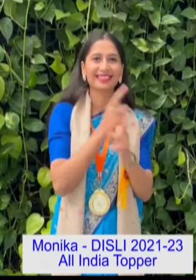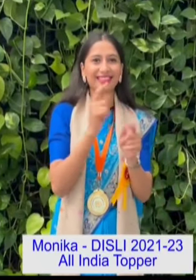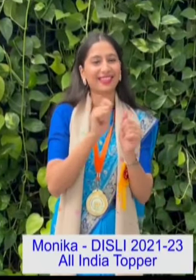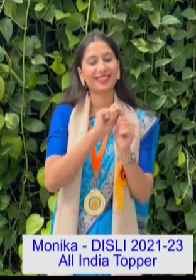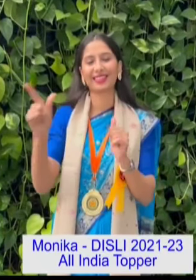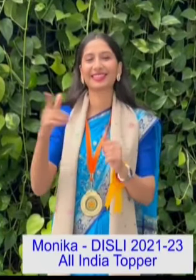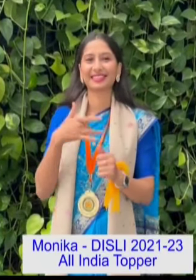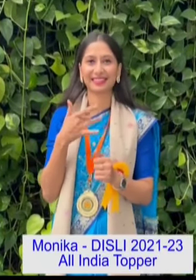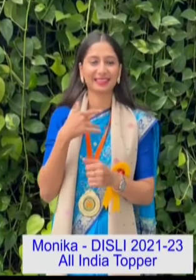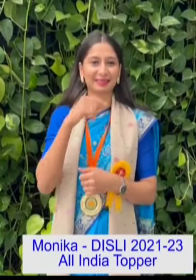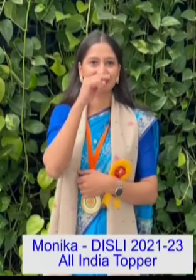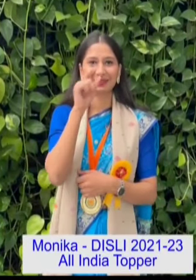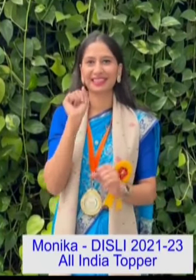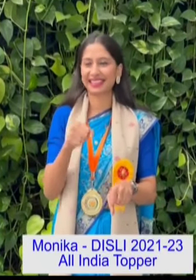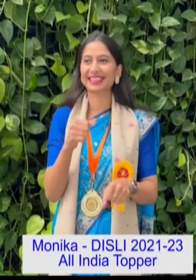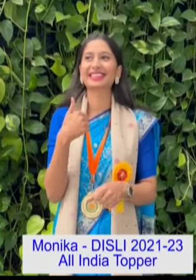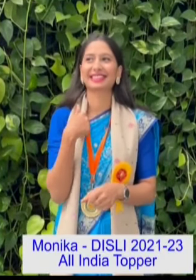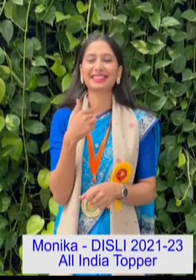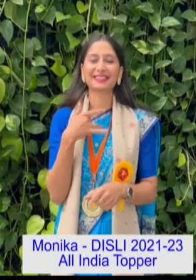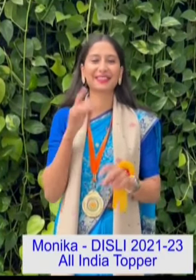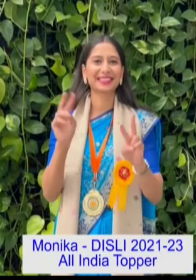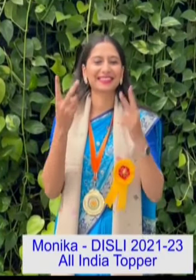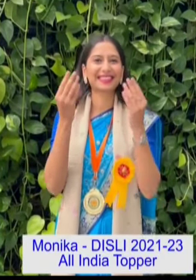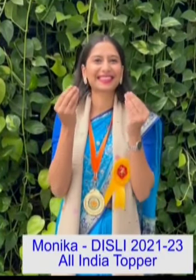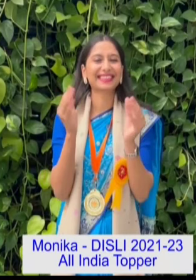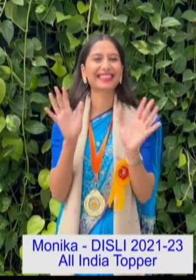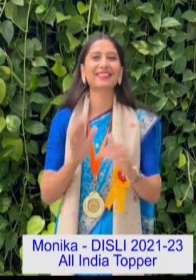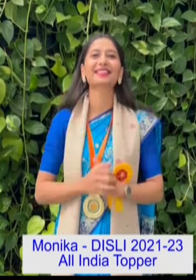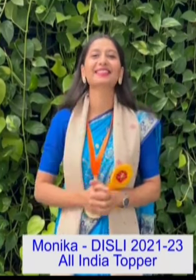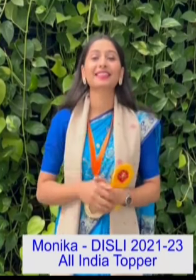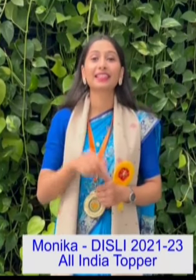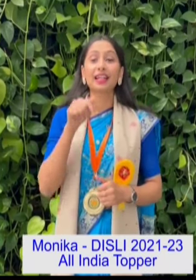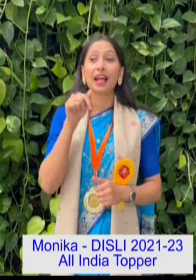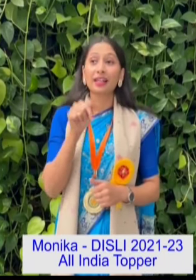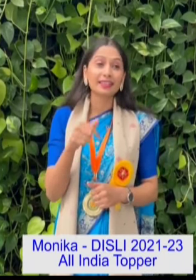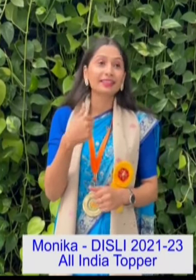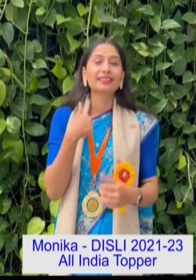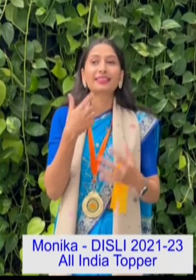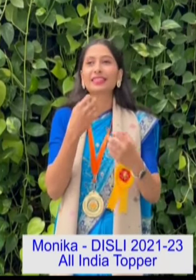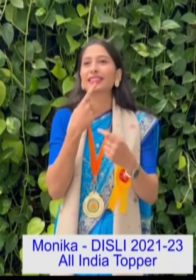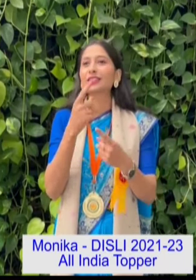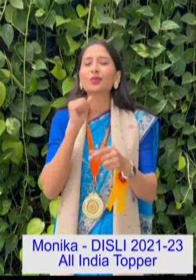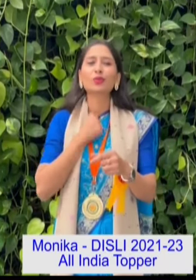पेरेंट्स और टीचर्स को मुझ परे प्राउड फील हो रहा होगा मुझे काफी अच्छा लग रहा